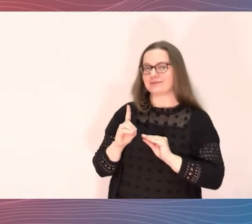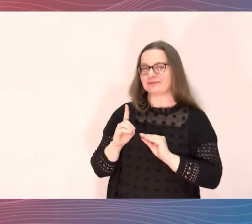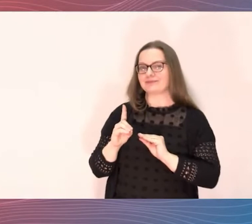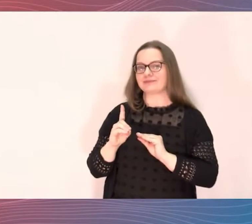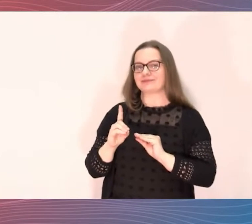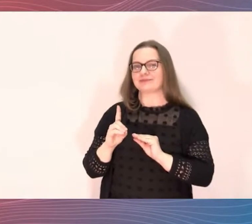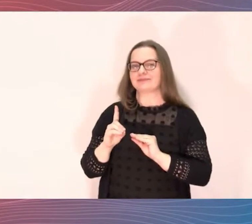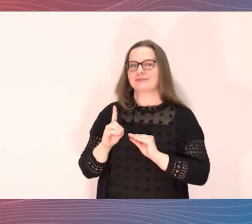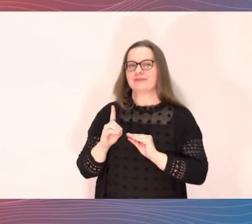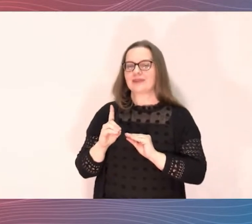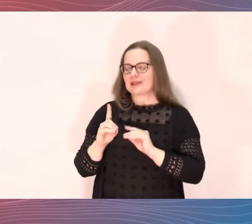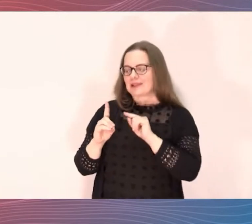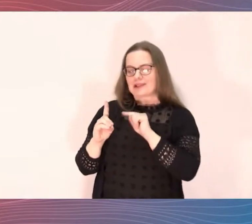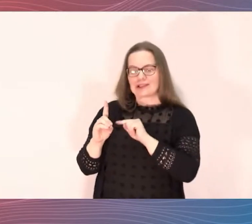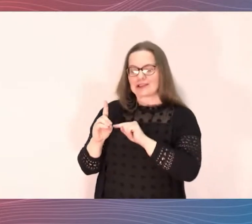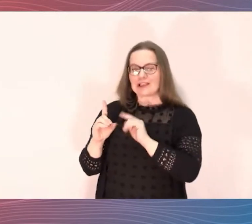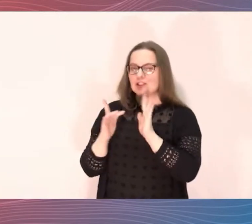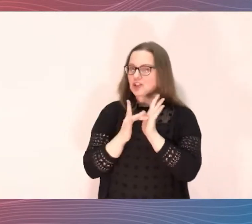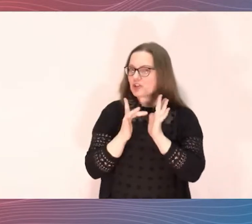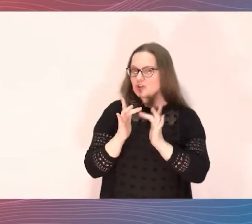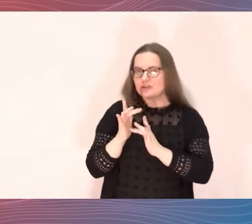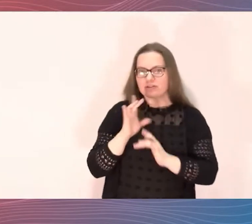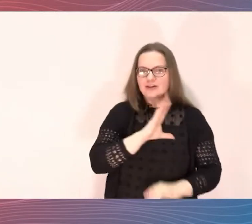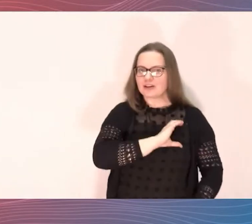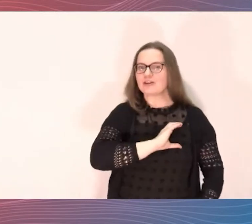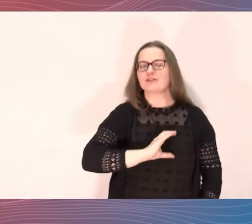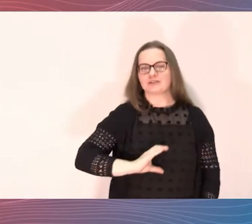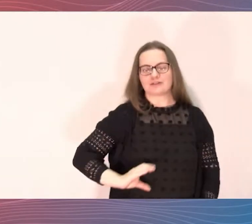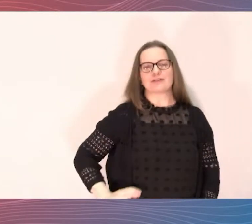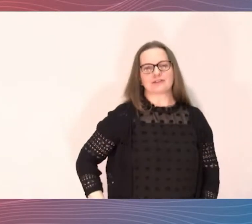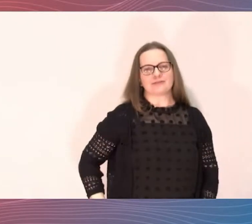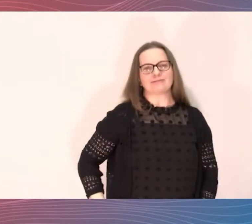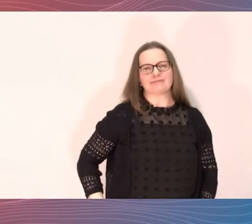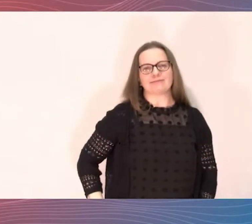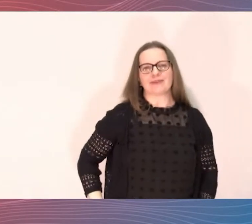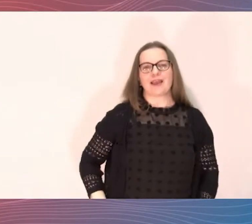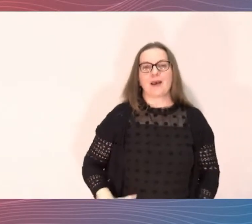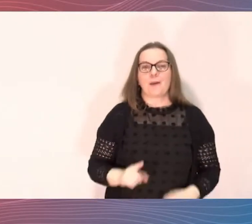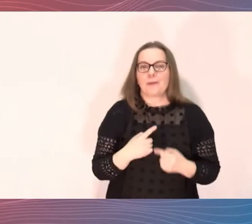Filho primogênito. O Filho primogênito é o molde.